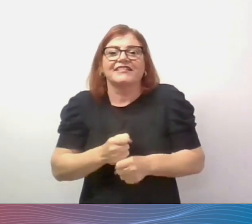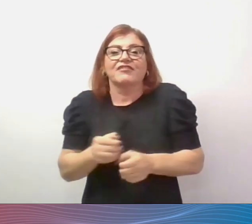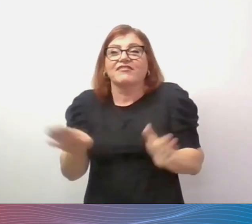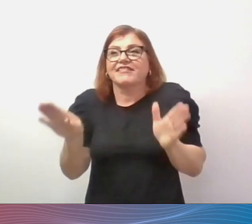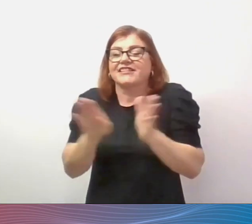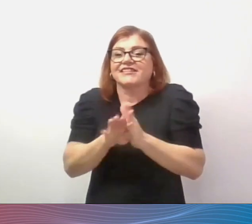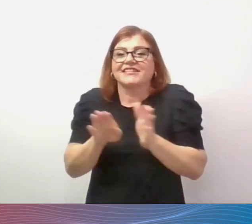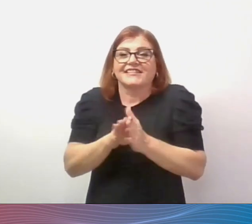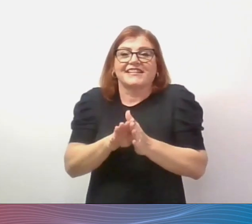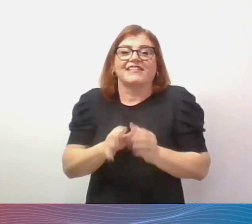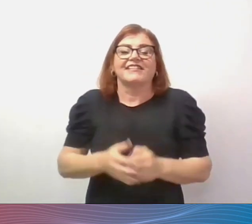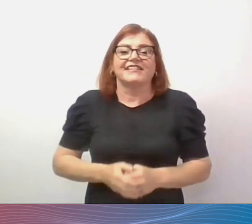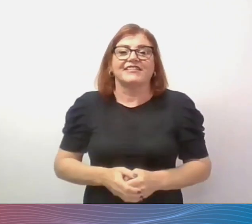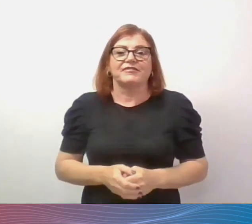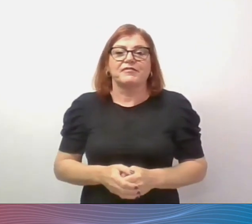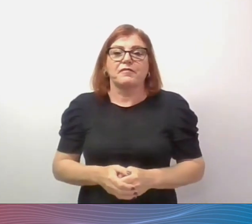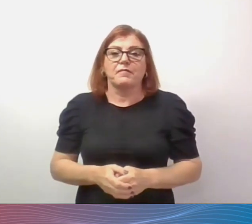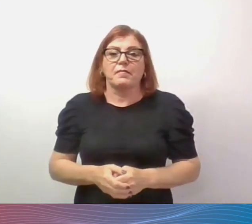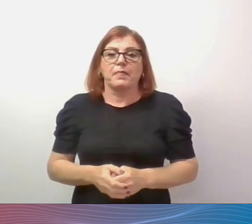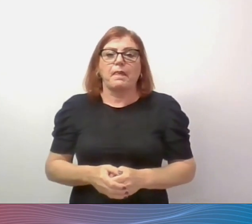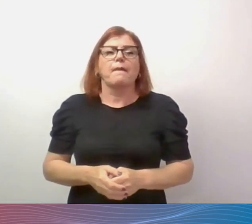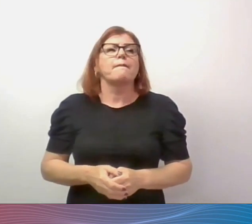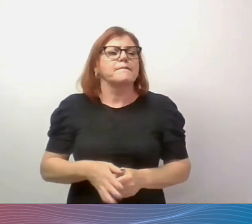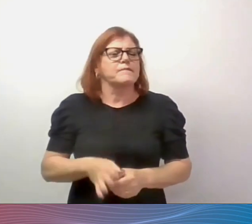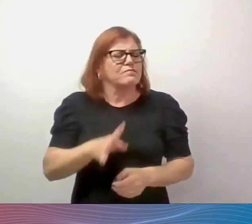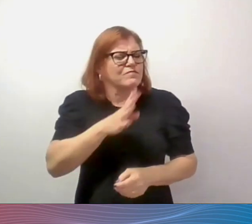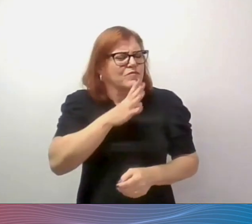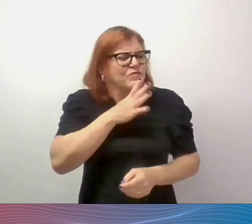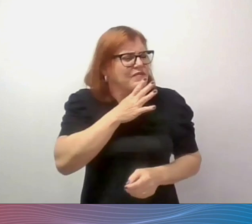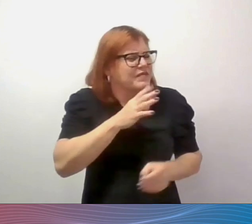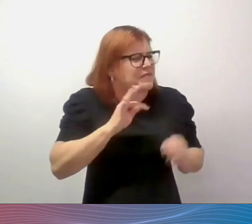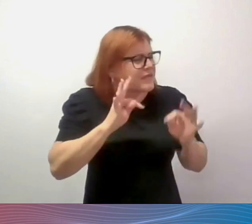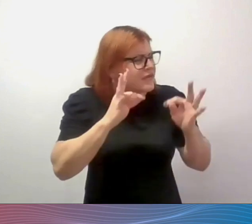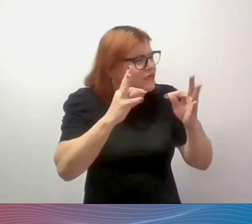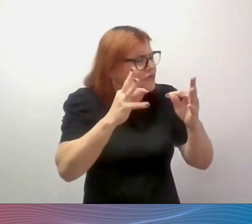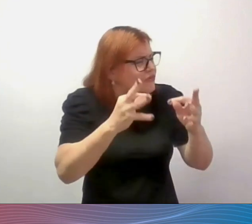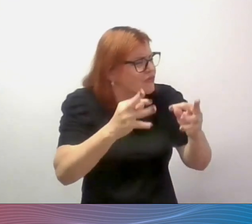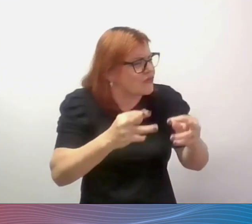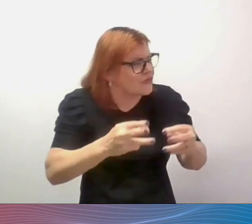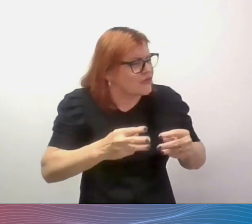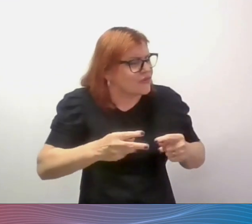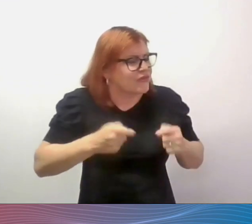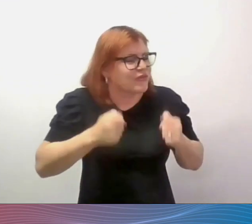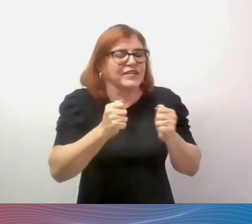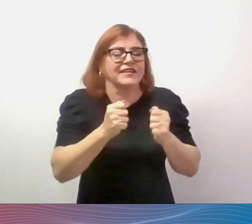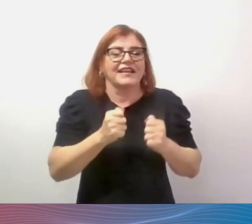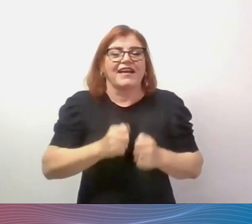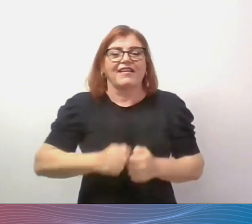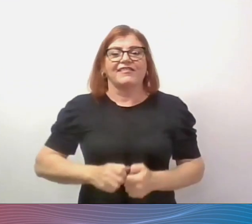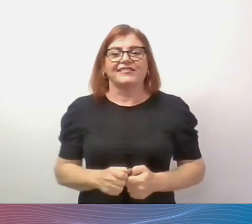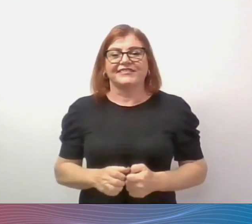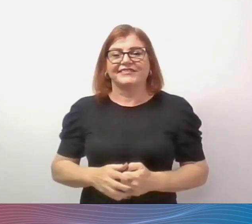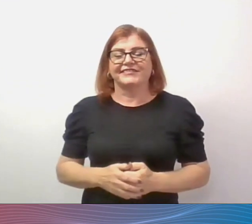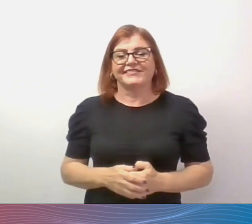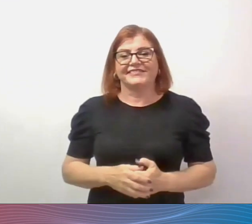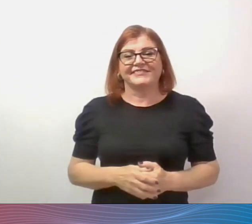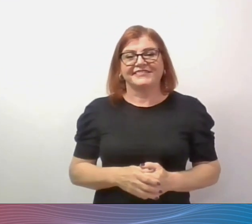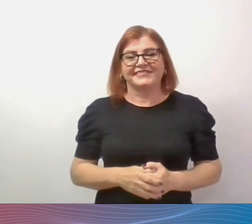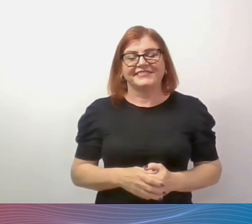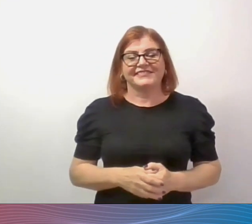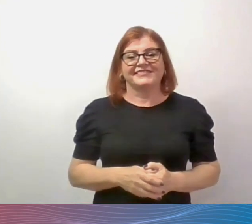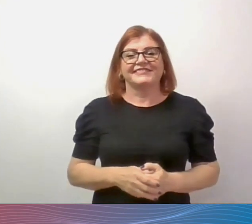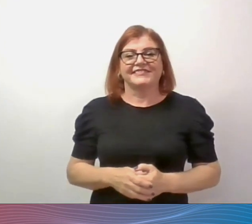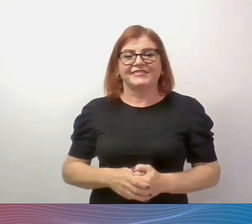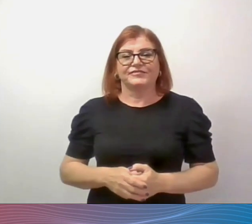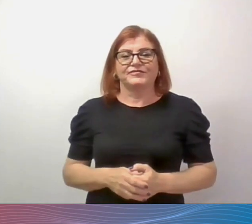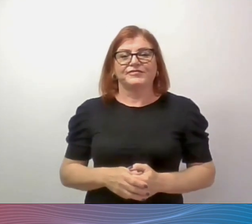Ao pleno conhecimento aqui. Ó, vamos lá, vamos. Ó, Senhor Jesus, vamos lá. Lord Jesus, let's go.